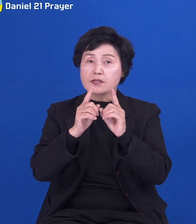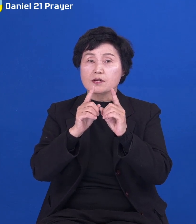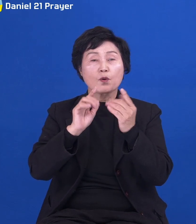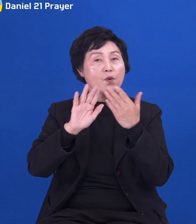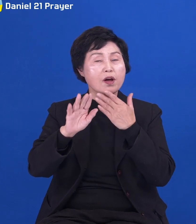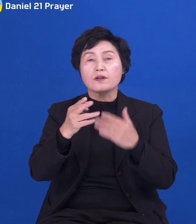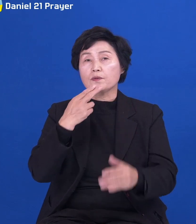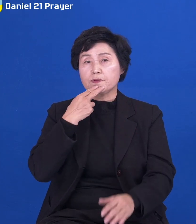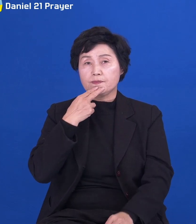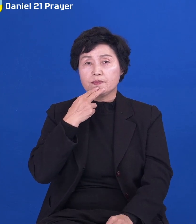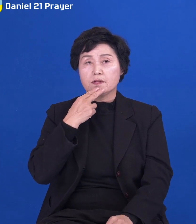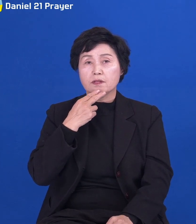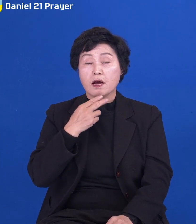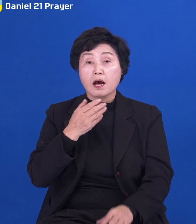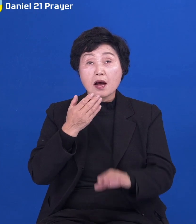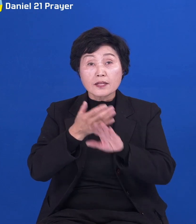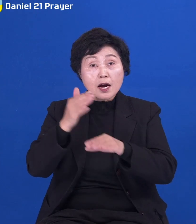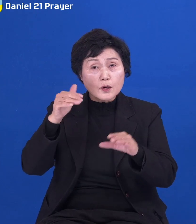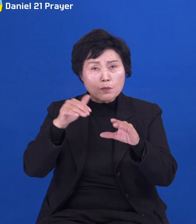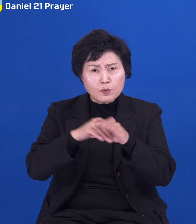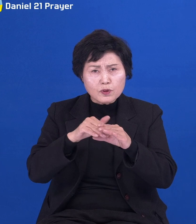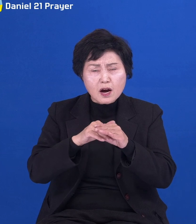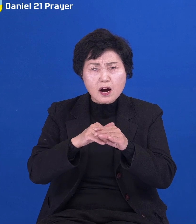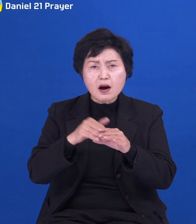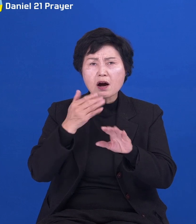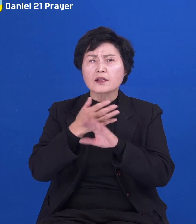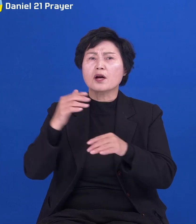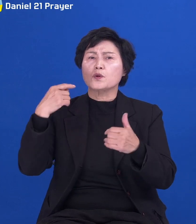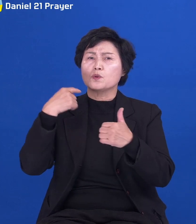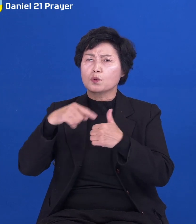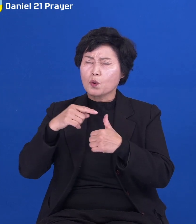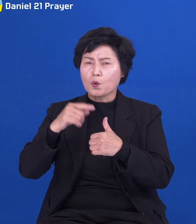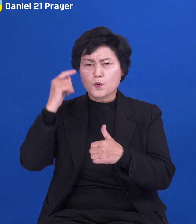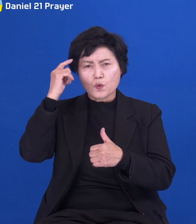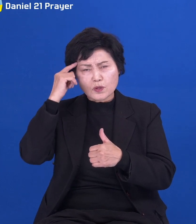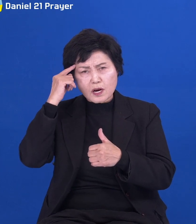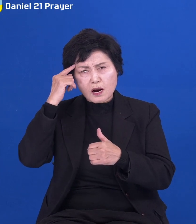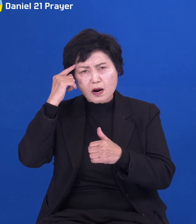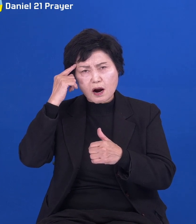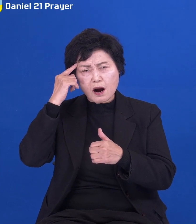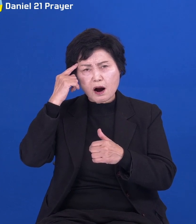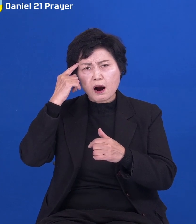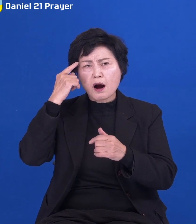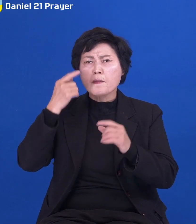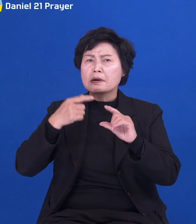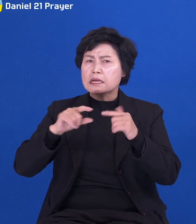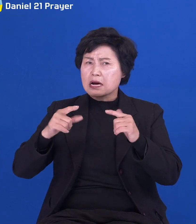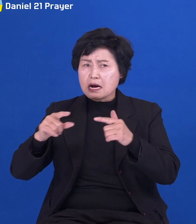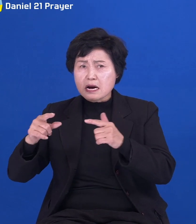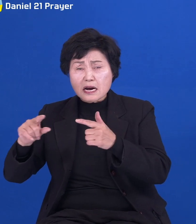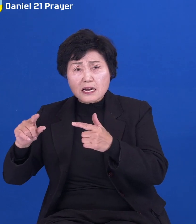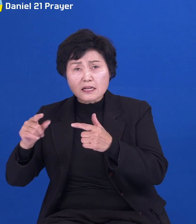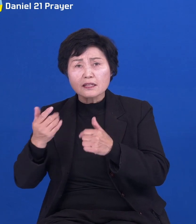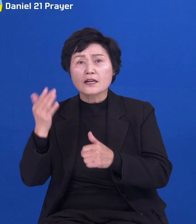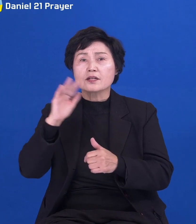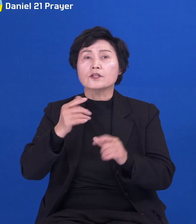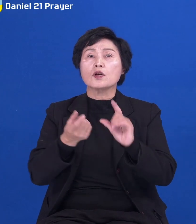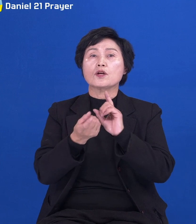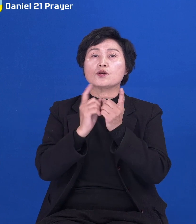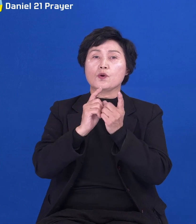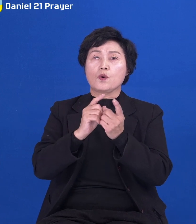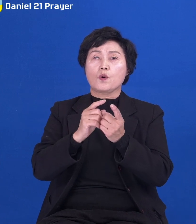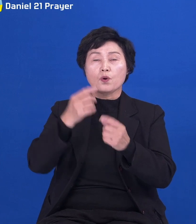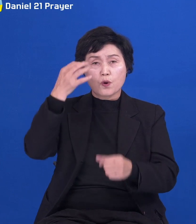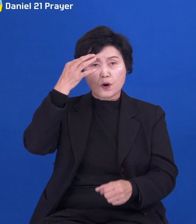거예요. 다른 문화, 다른 교육, 다른 생각으로 살아왔기 때문에 서로 그것을 인정하고 받아들이고